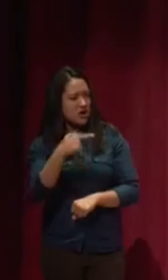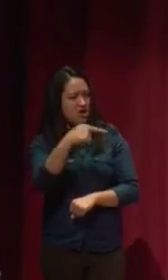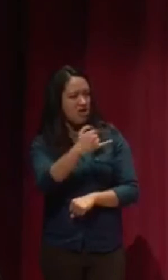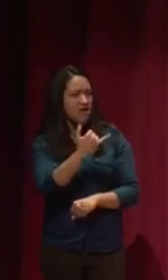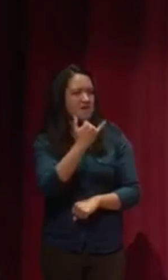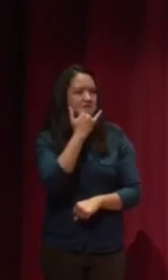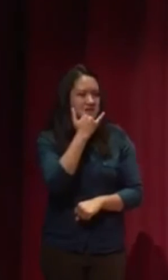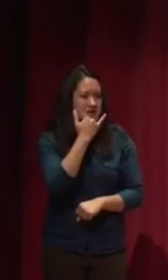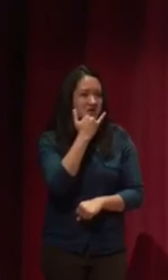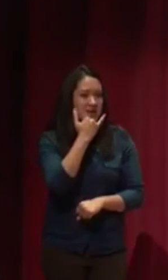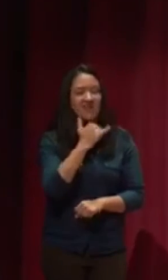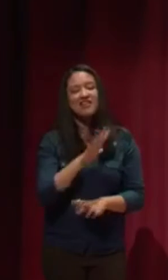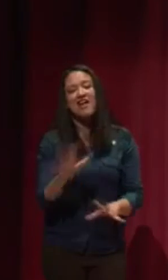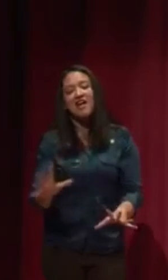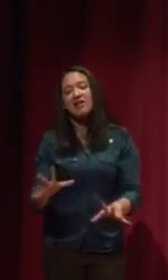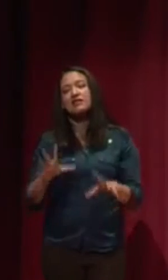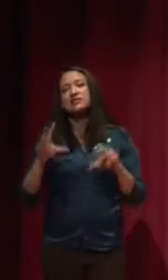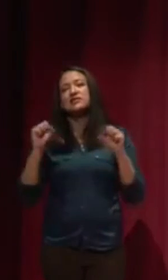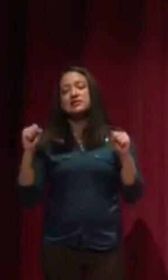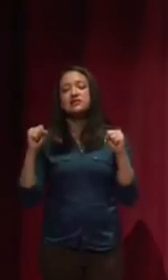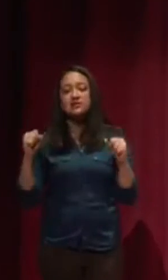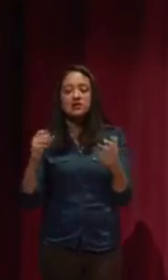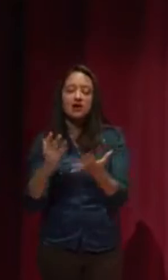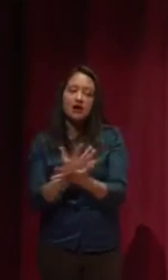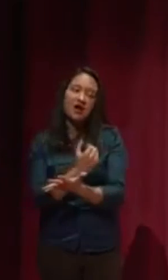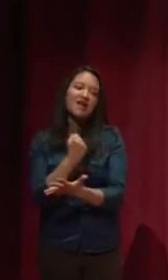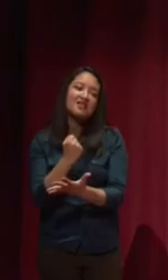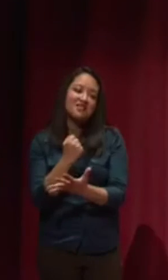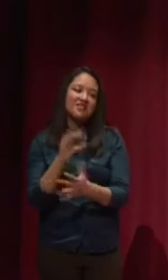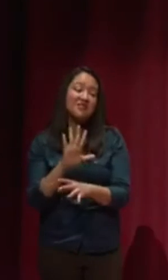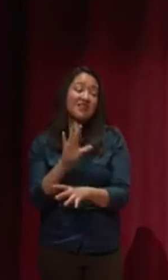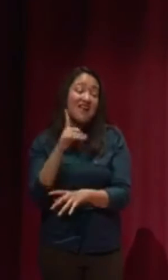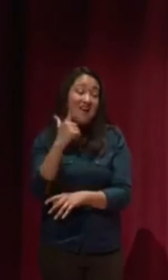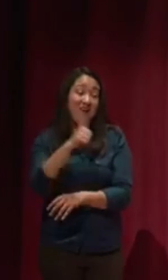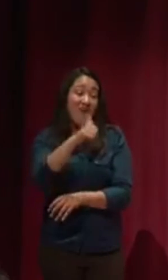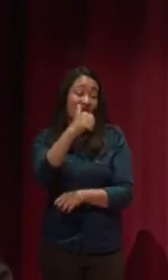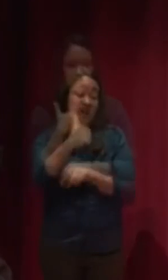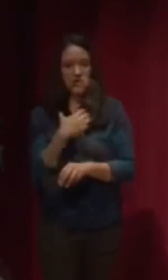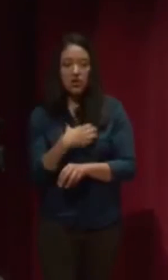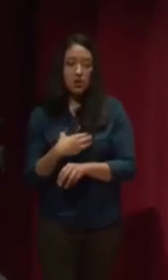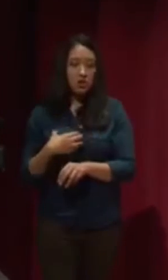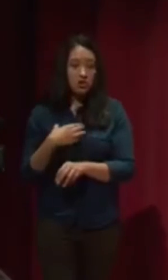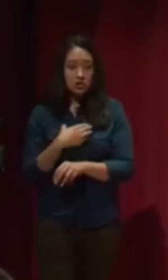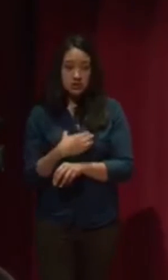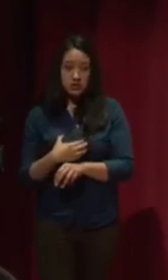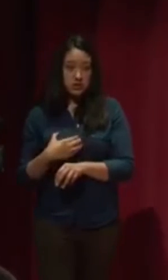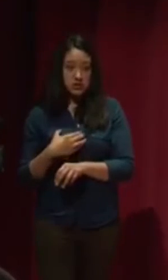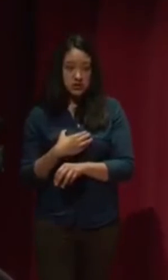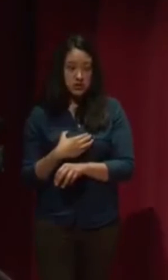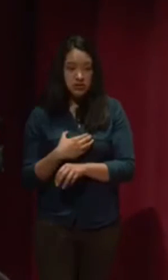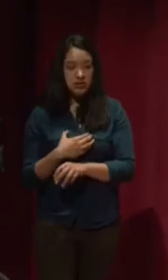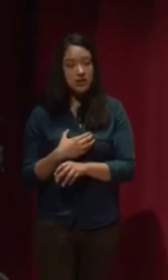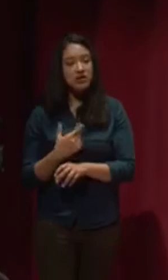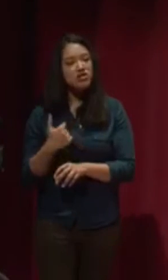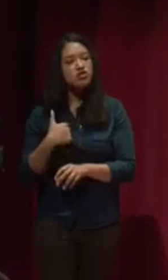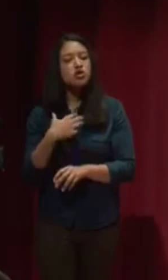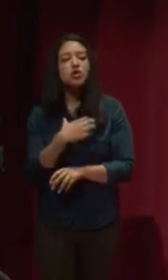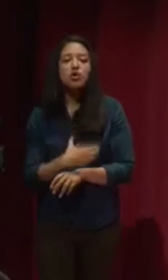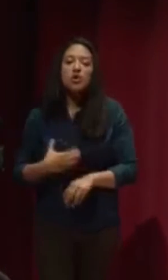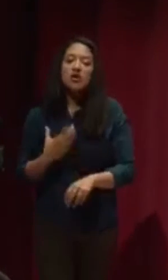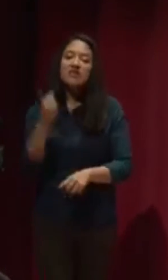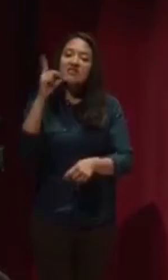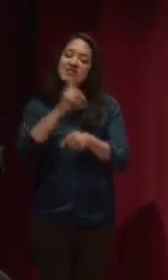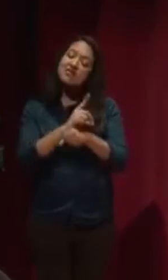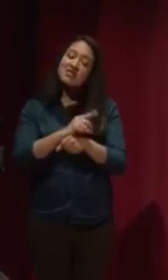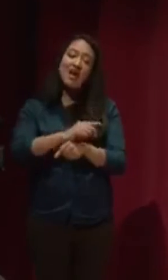pública es una gran victoria, porque cierra estos 11 años de lucha. Estaría yo contenta el día que se acabe la